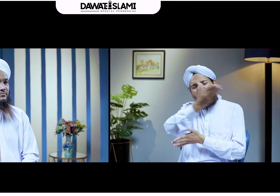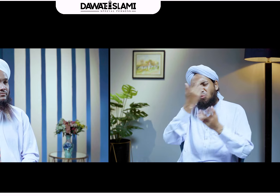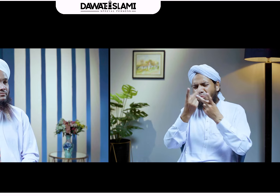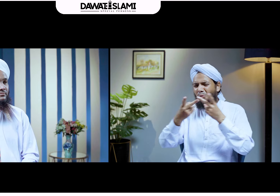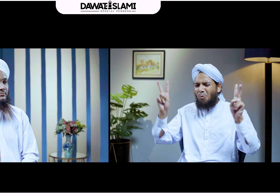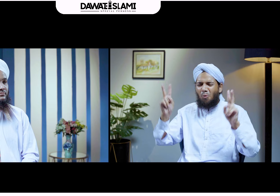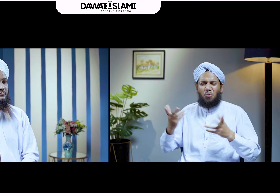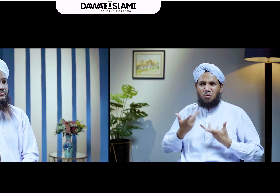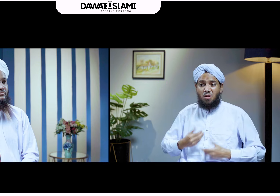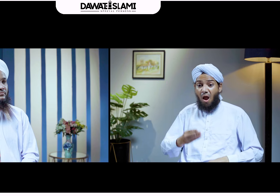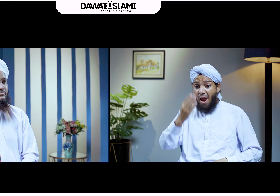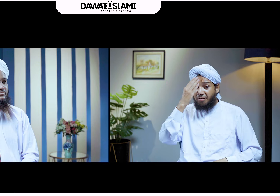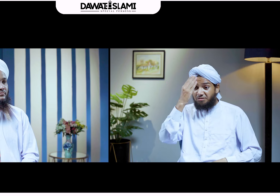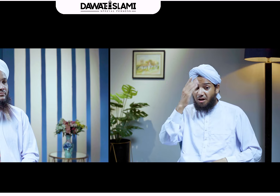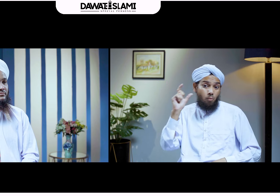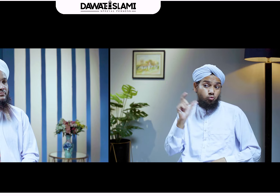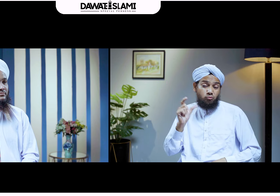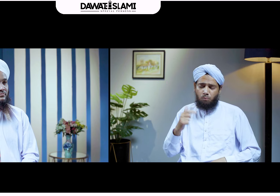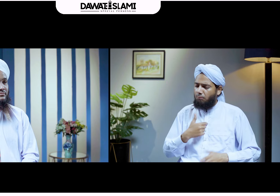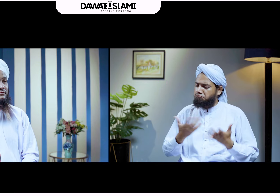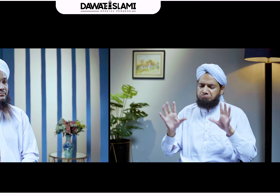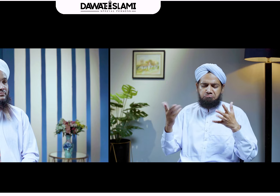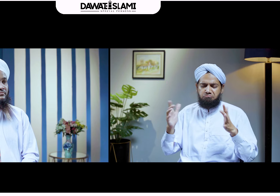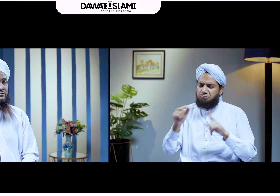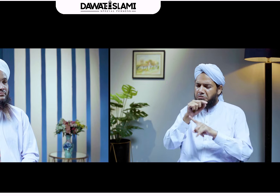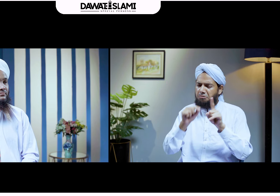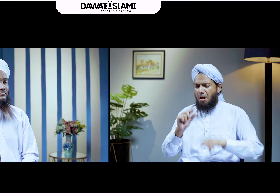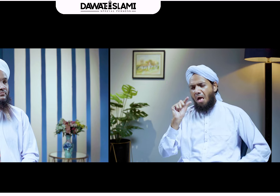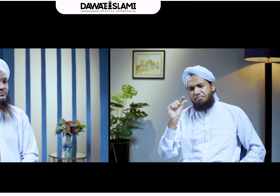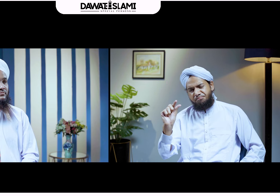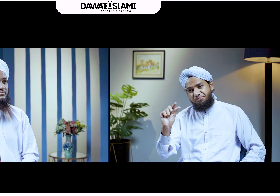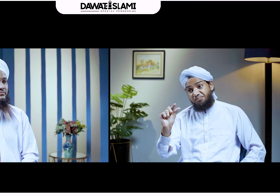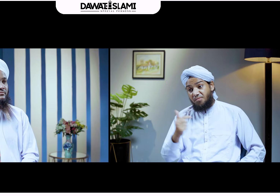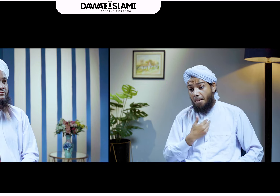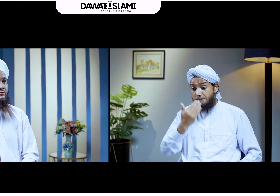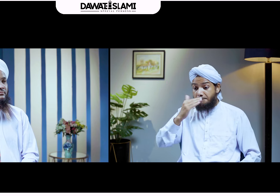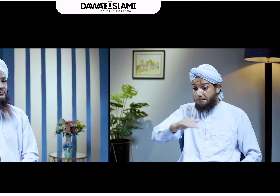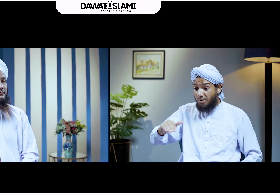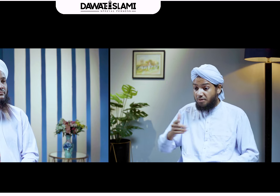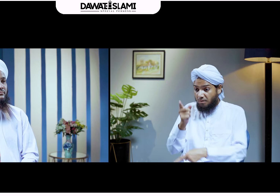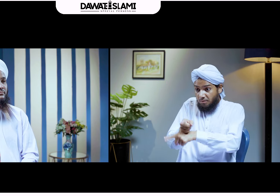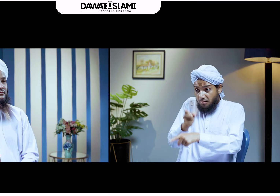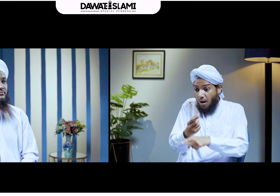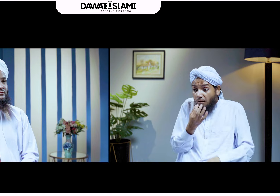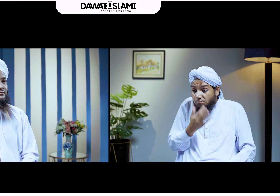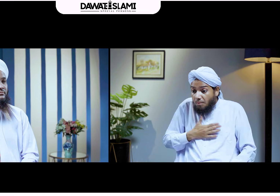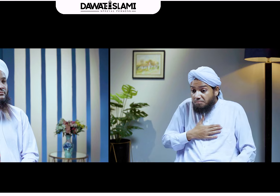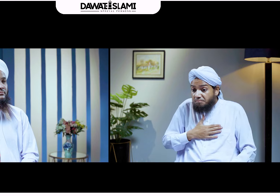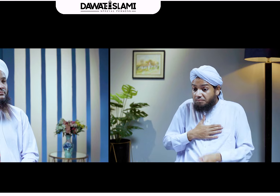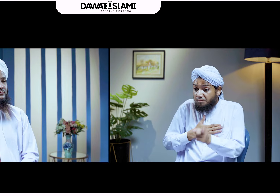بہت ہے, اور احترام مسلم کا جذبہ نہ ہونے کے برابر ہے. جہاں اولاد کو ہم فرما برداری کا بولتے ہیں تو ماں باپ کو بھی عرض